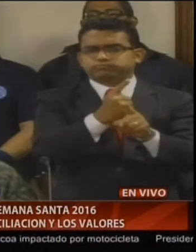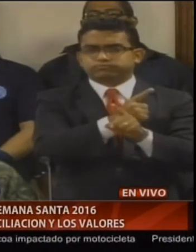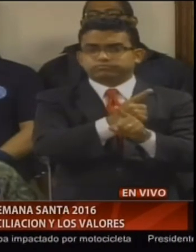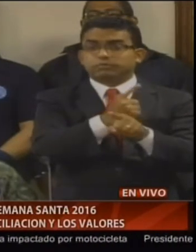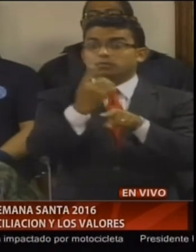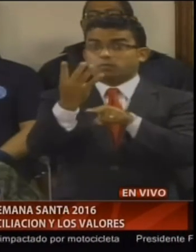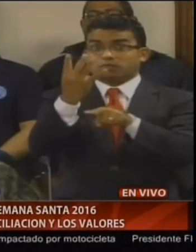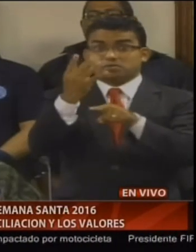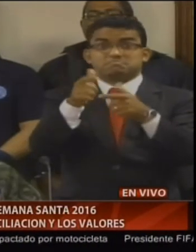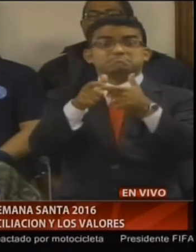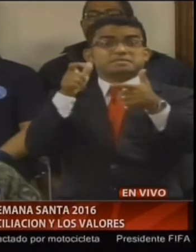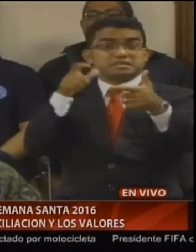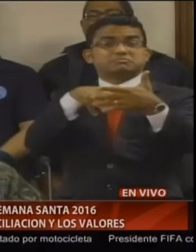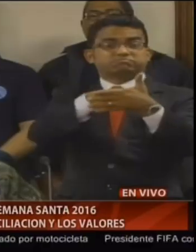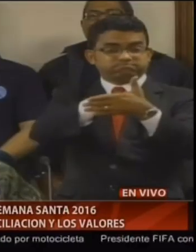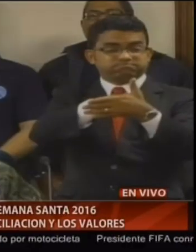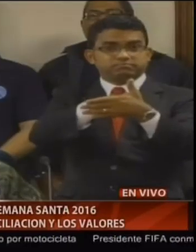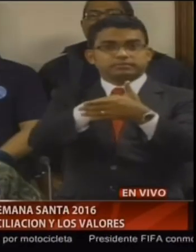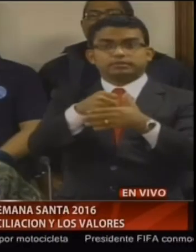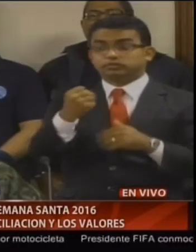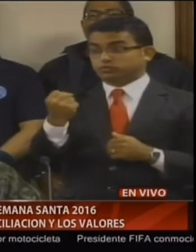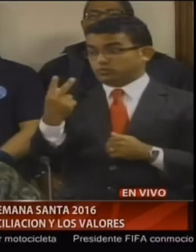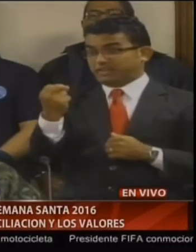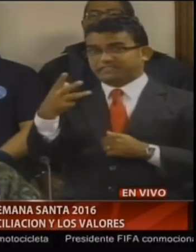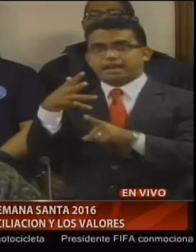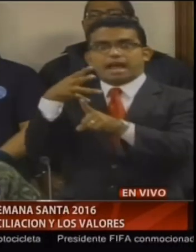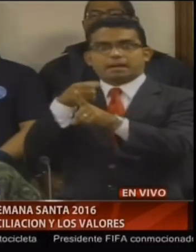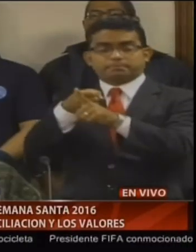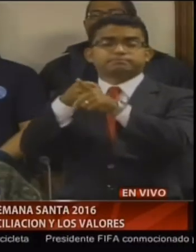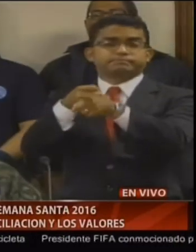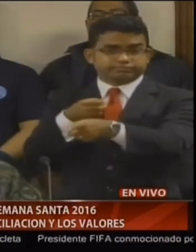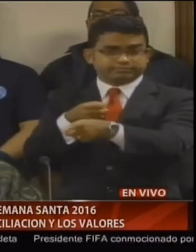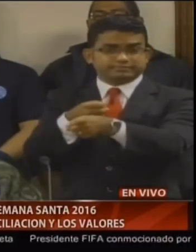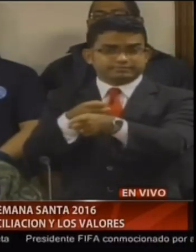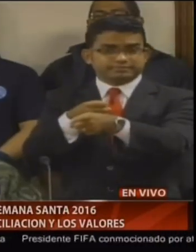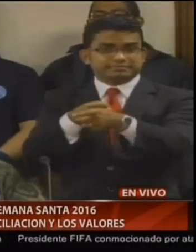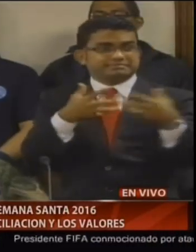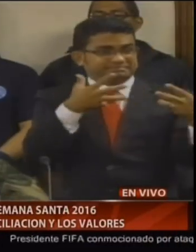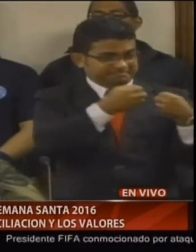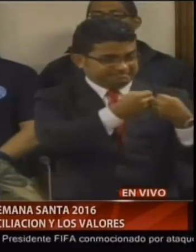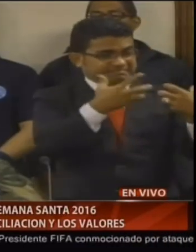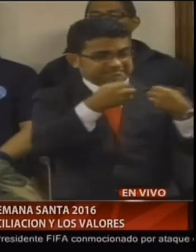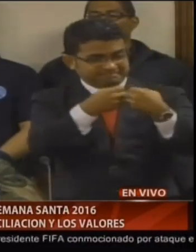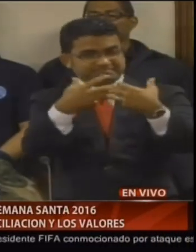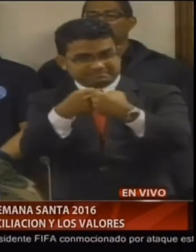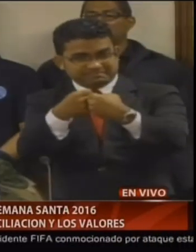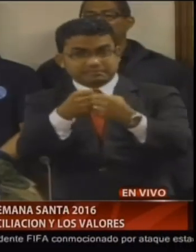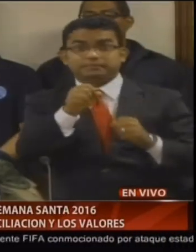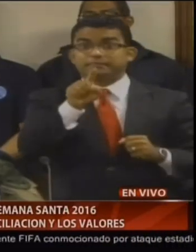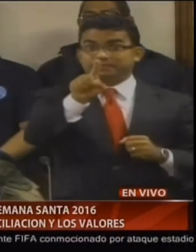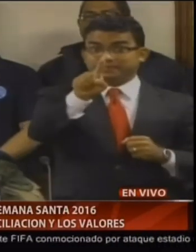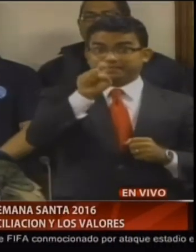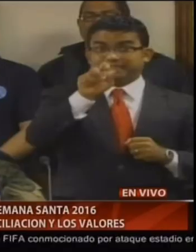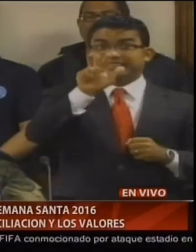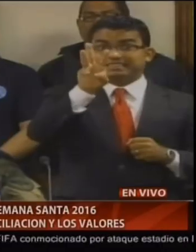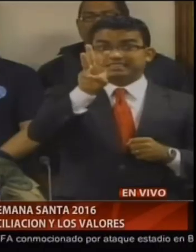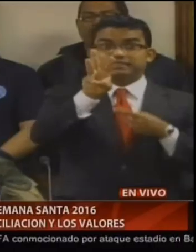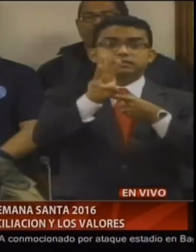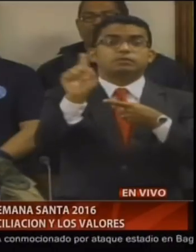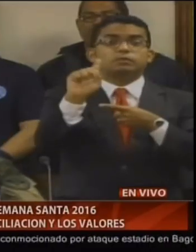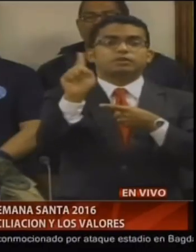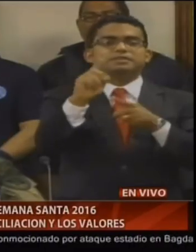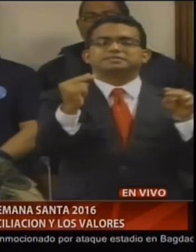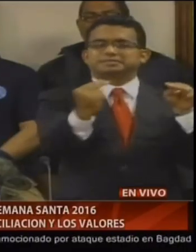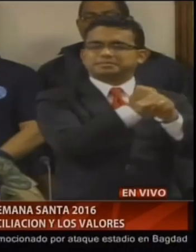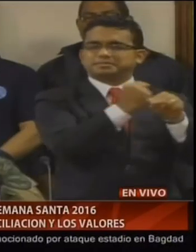4 vehículos pesados y 12 atropellamientos. De estos accidentes registrados, 136 ocurrieron en